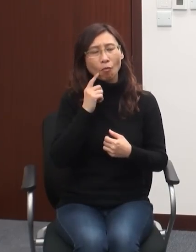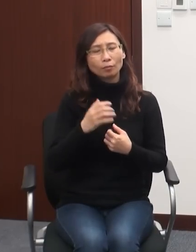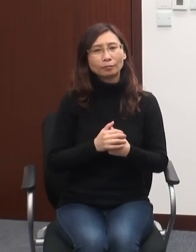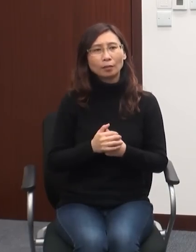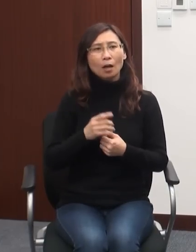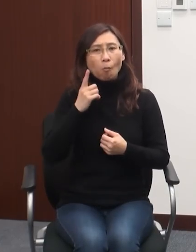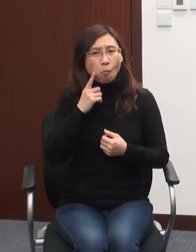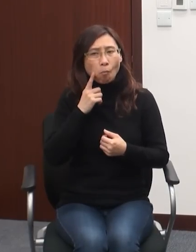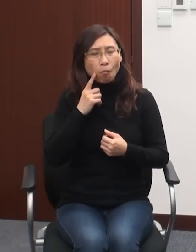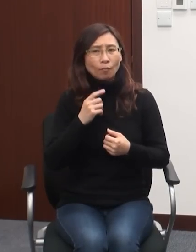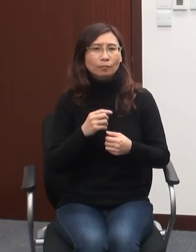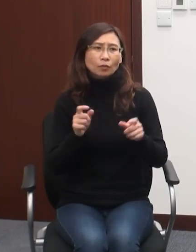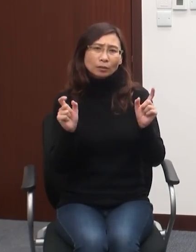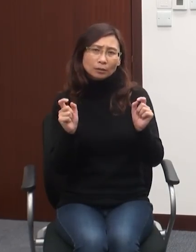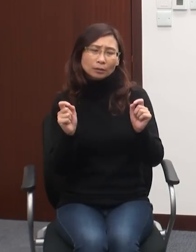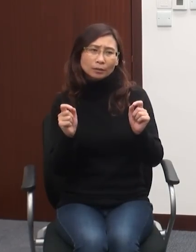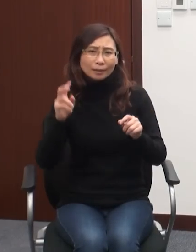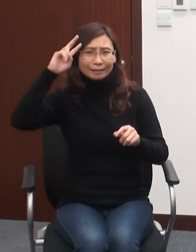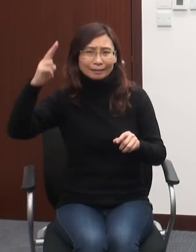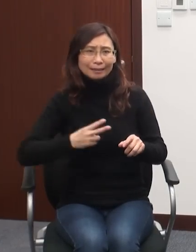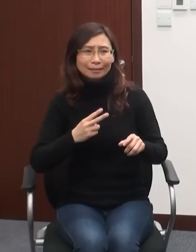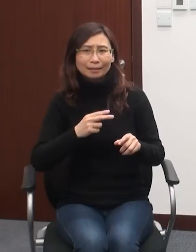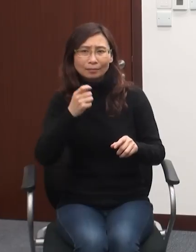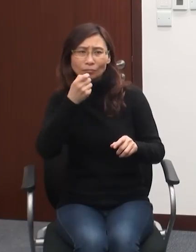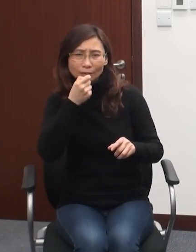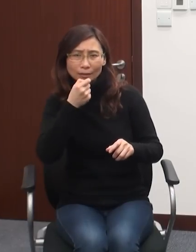嘛。咁所以你用派糖呢一個咁嘅講法